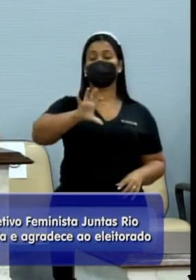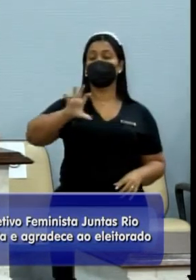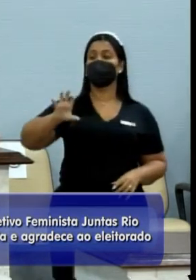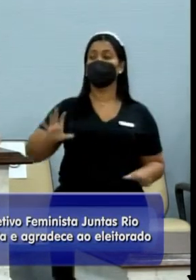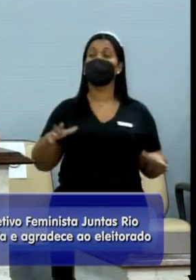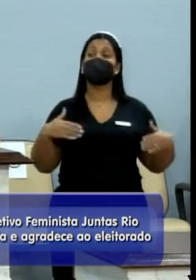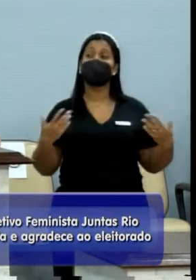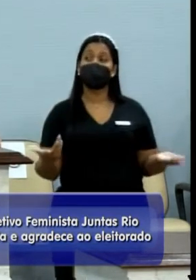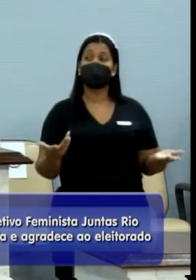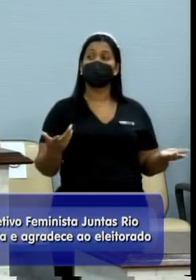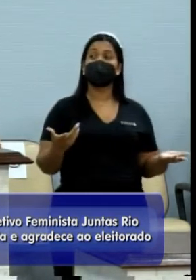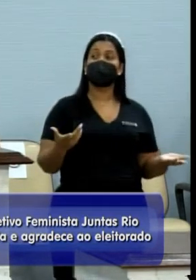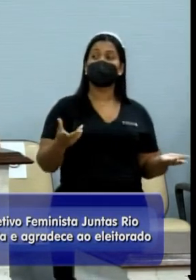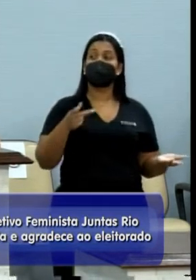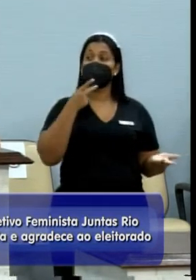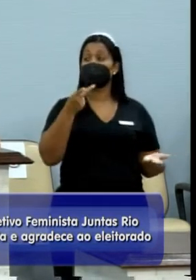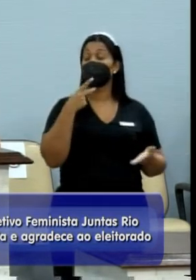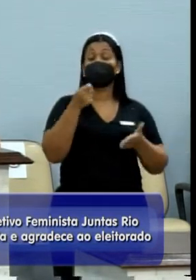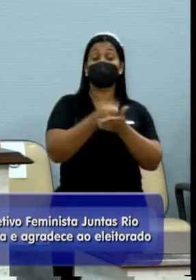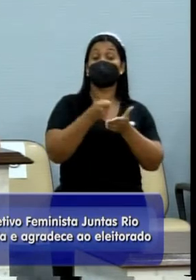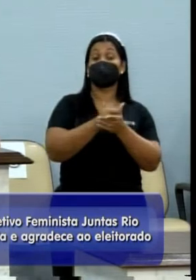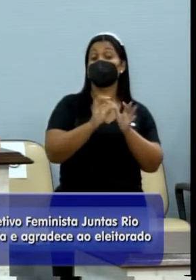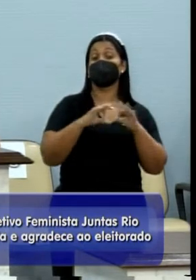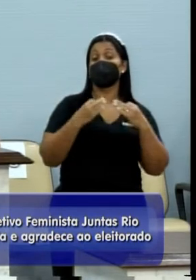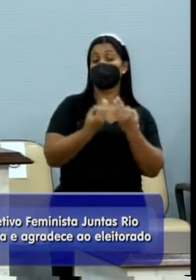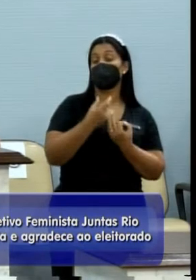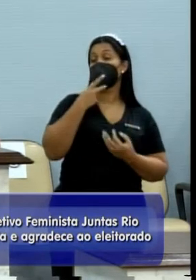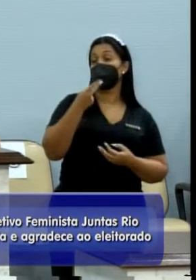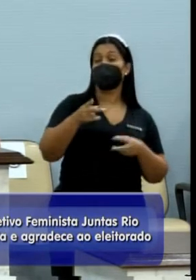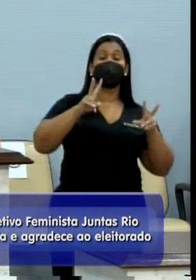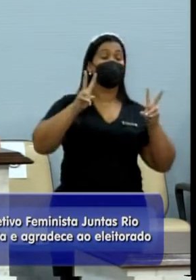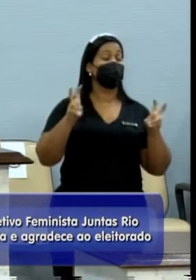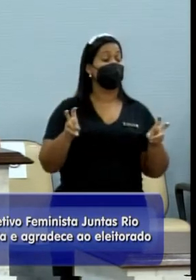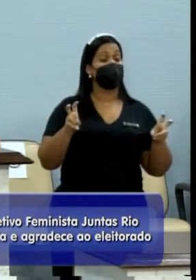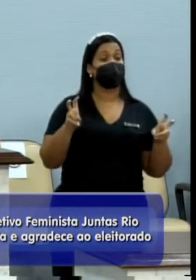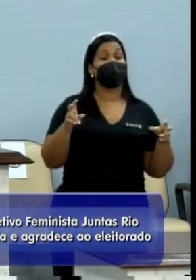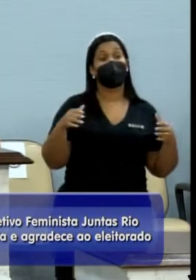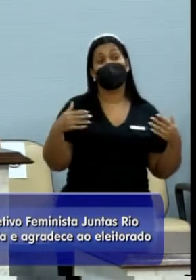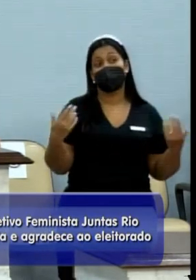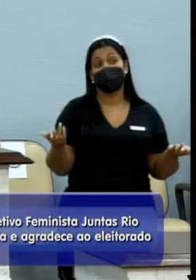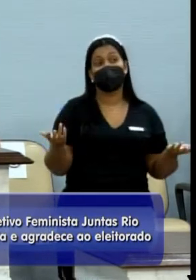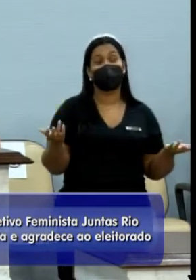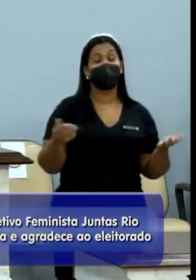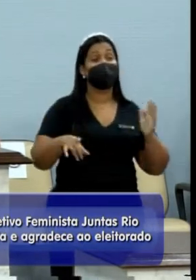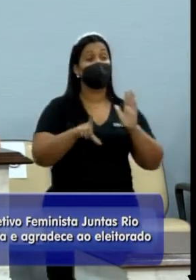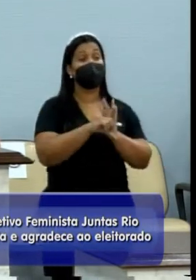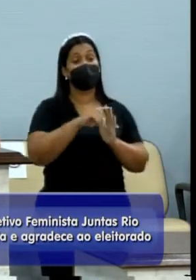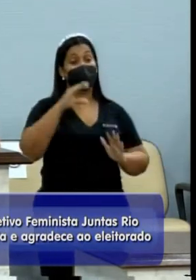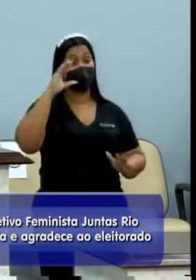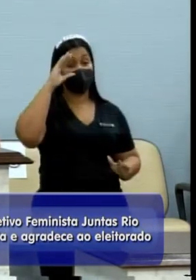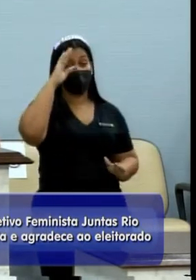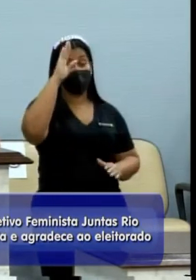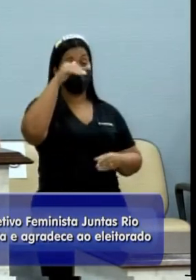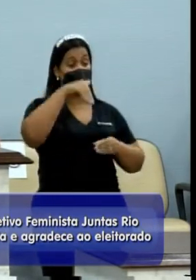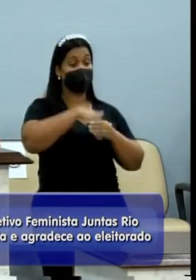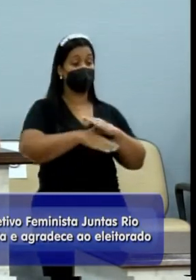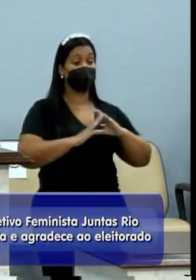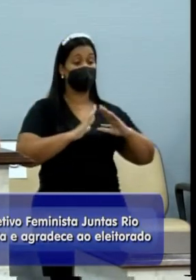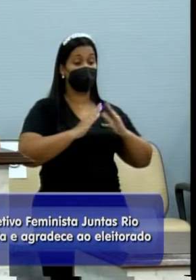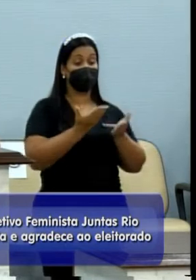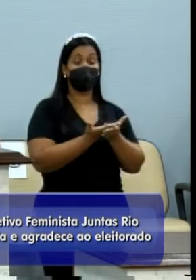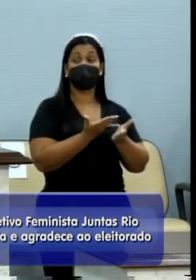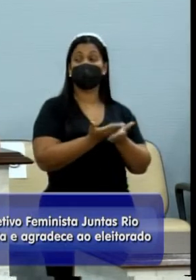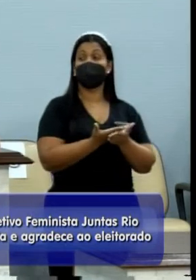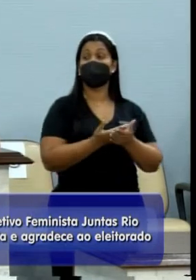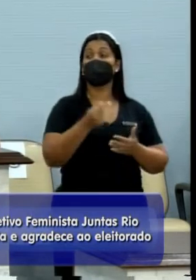E aí dizem que a gente não defende família quando a gente fala sobre a Lei Maria da Penha nas escolas, para que os